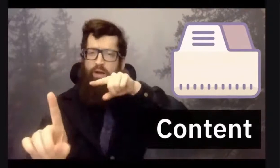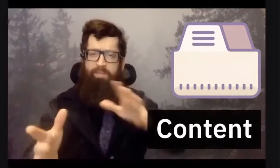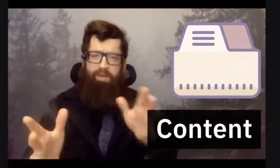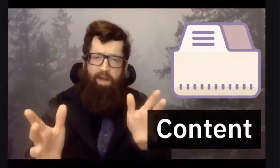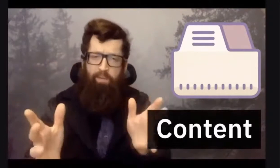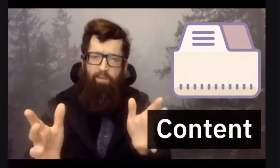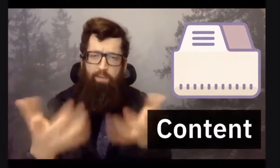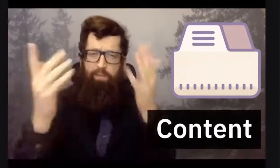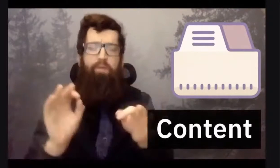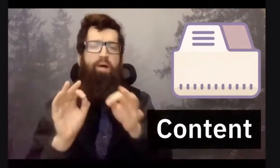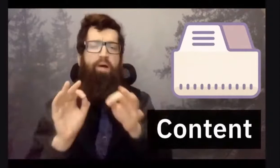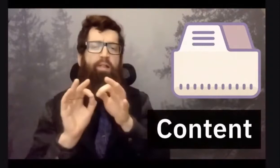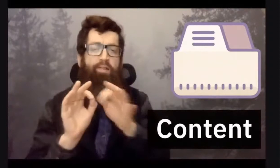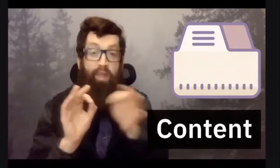lenguaje